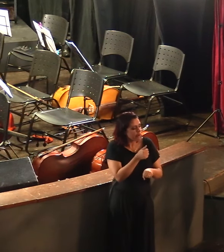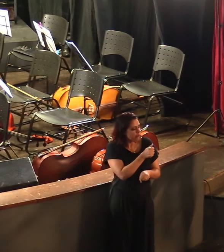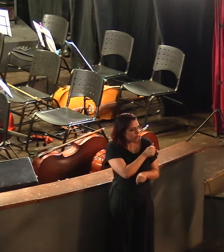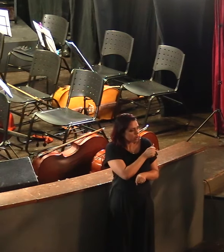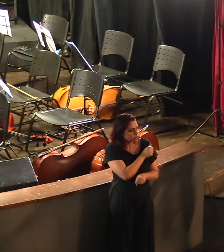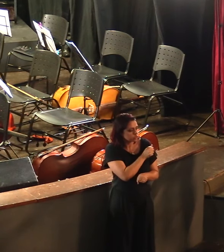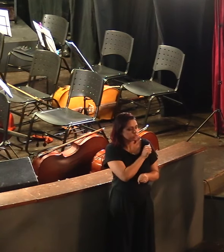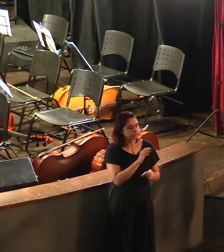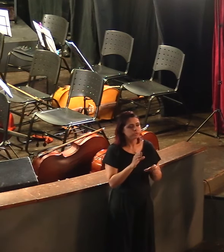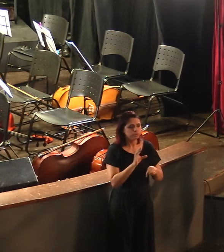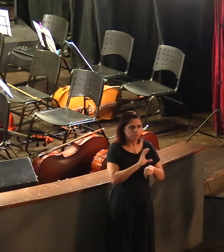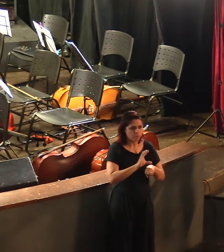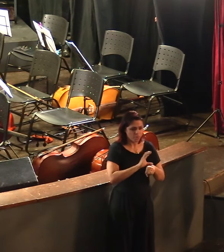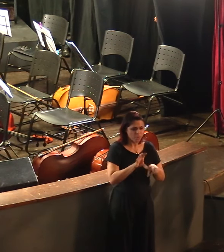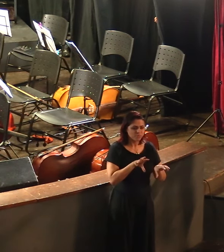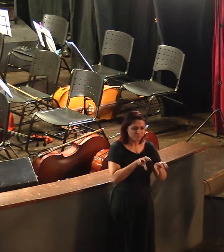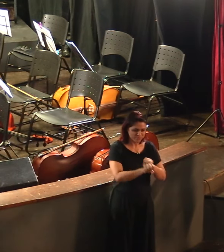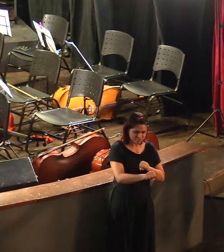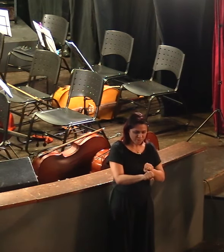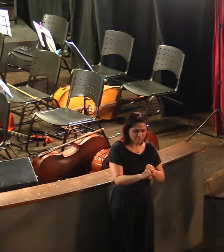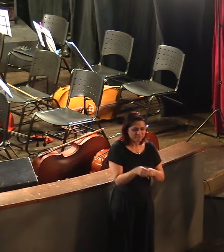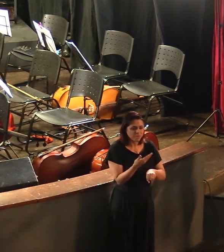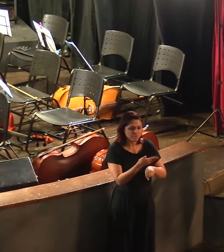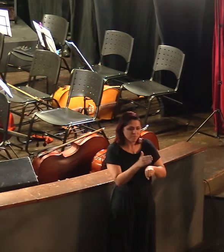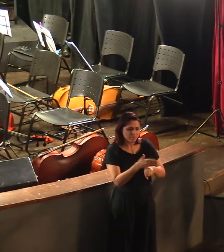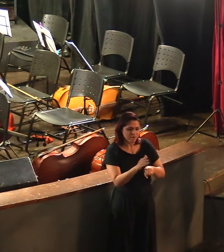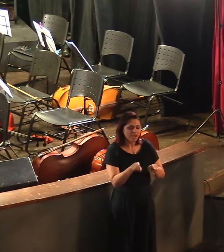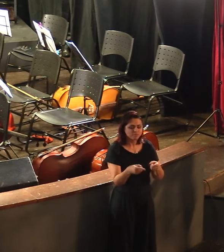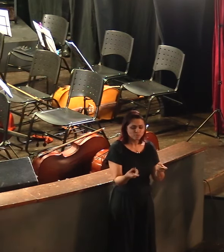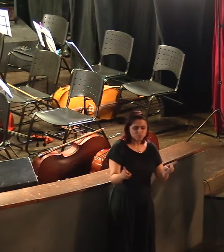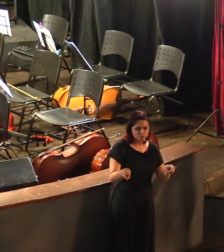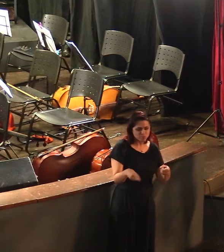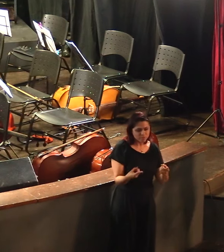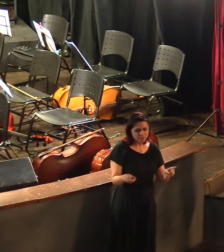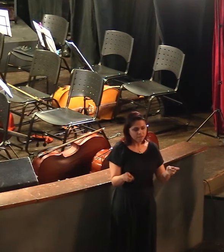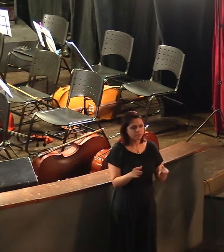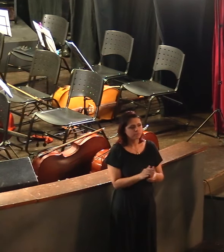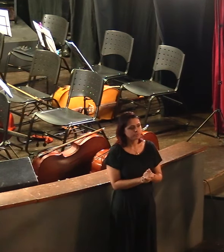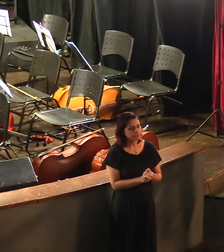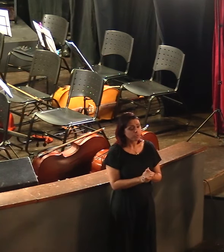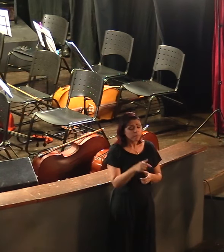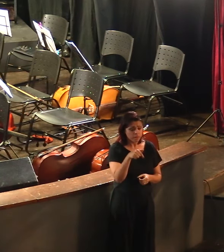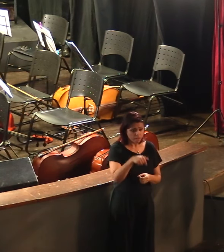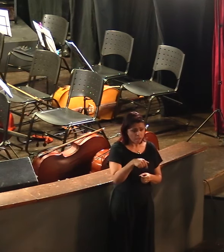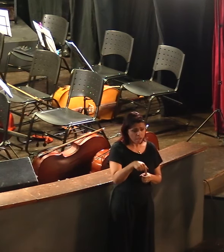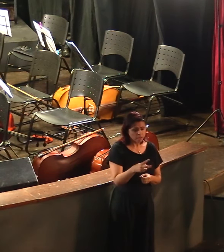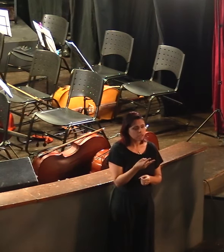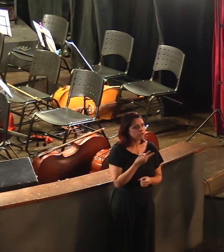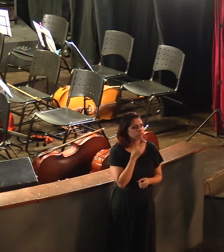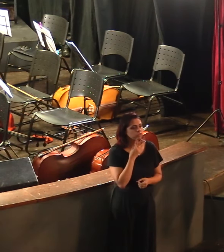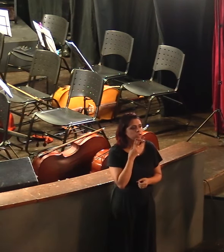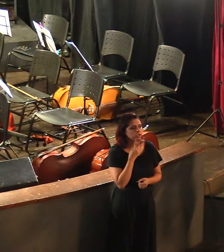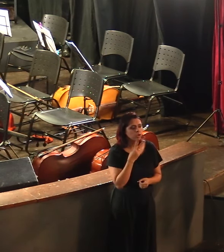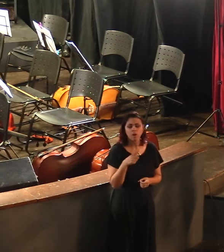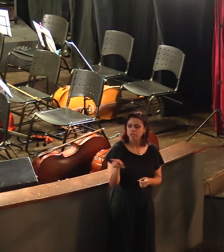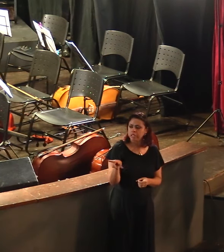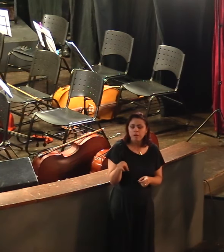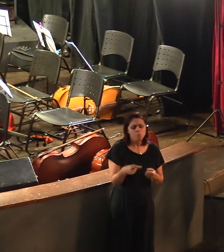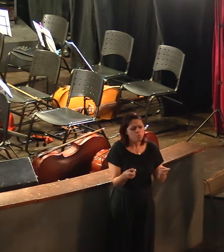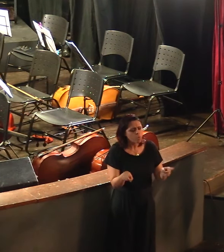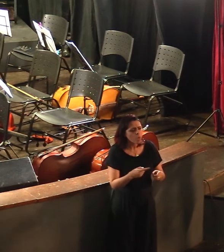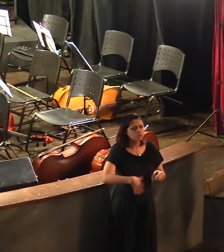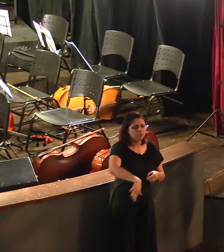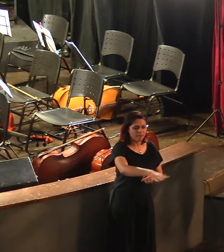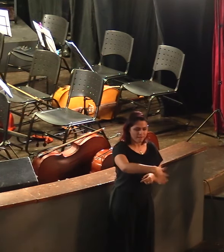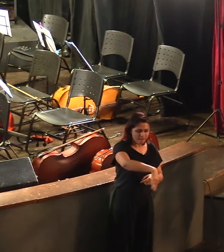e continuada de prática de conjunto instrumental, ofertado no Campus Vitória aos músicos da região